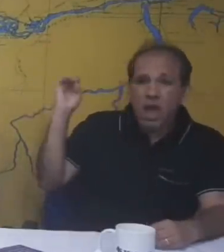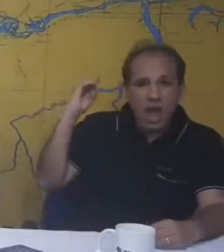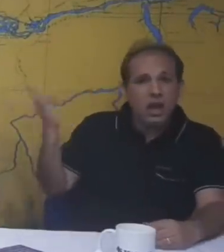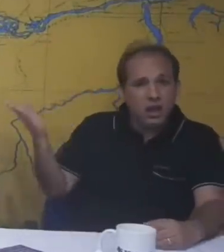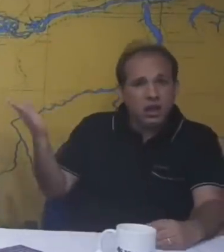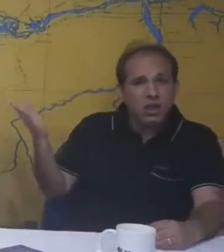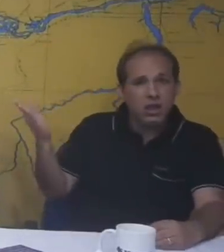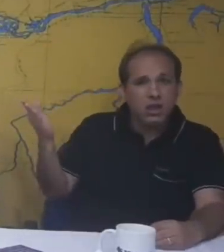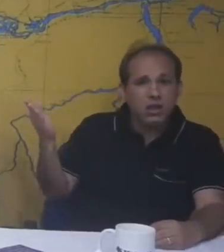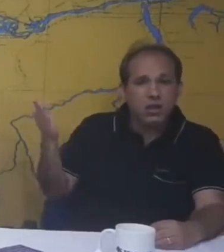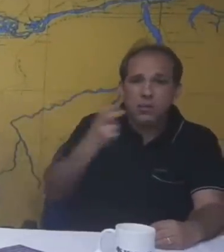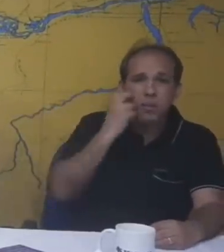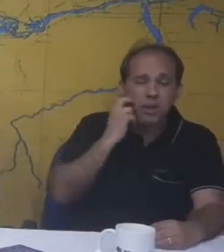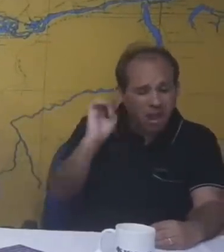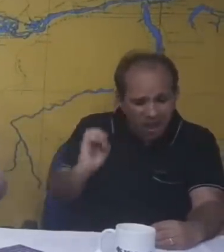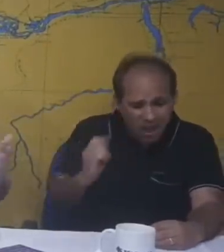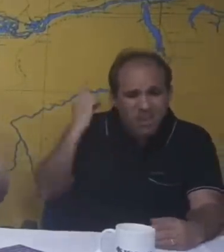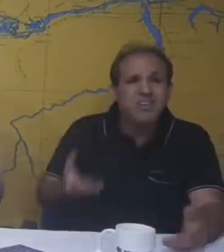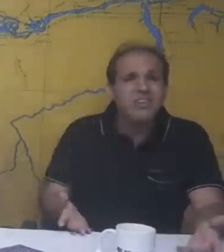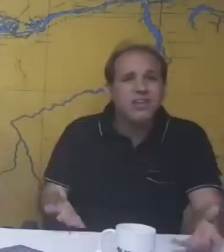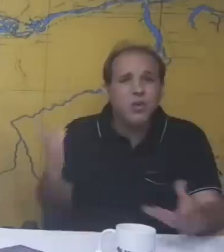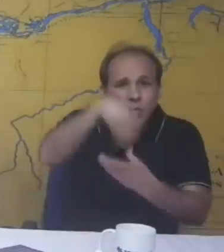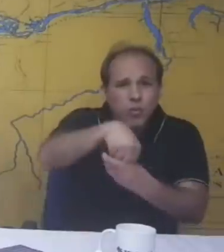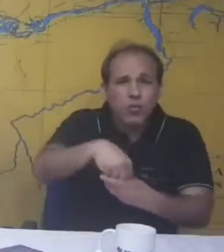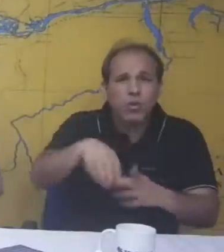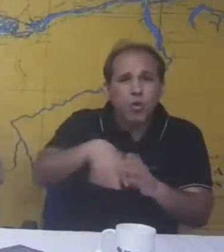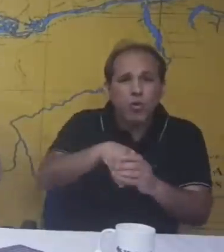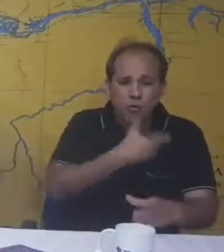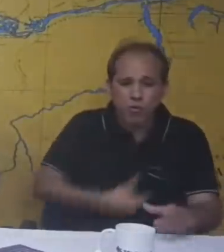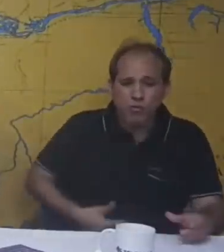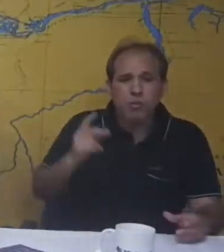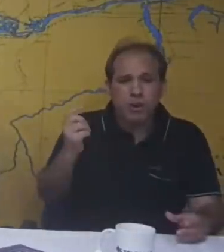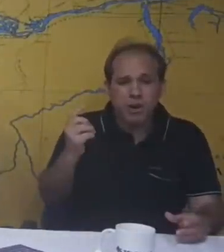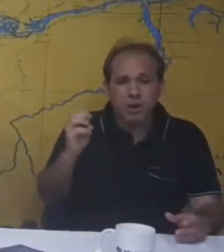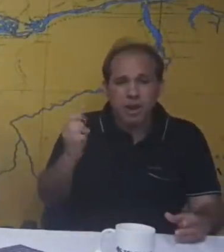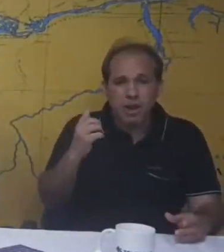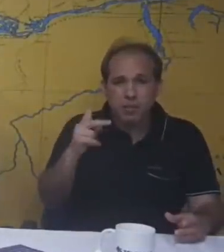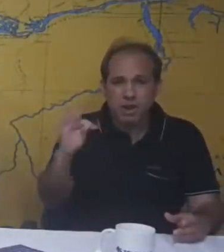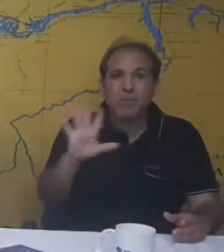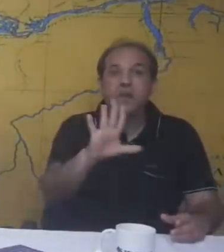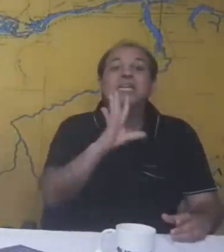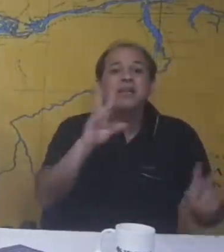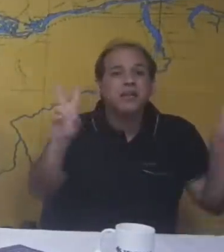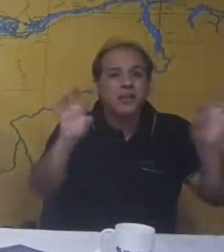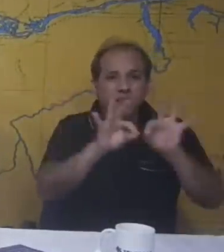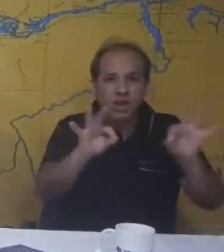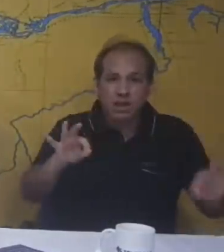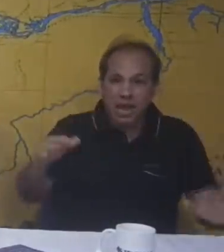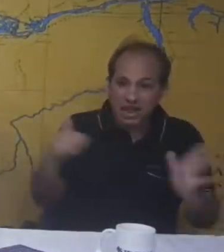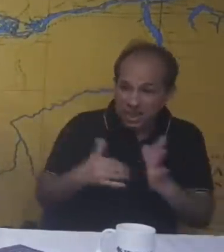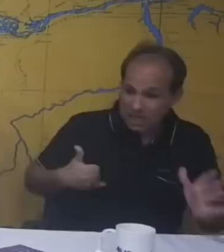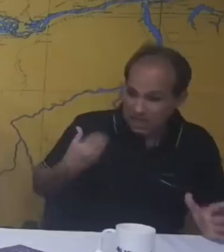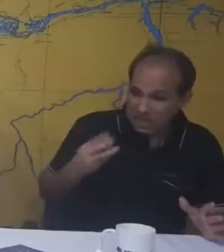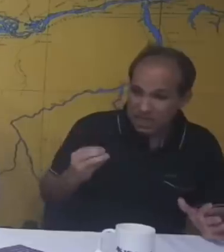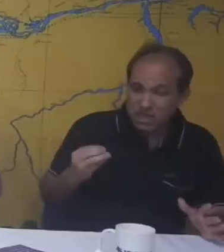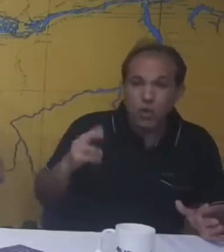crítica. Agora, o que diz o velho ditado, né? Quem até os 30 não foi petista, né? Não foi de esquerda, não